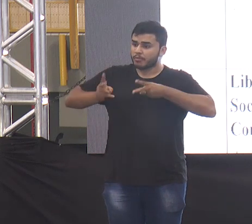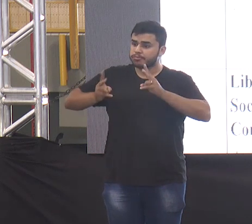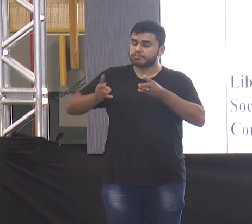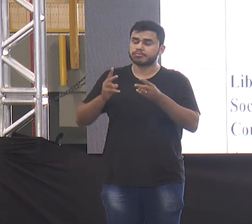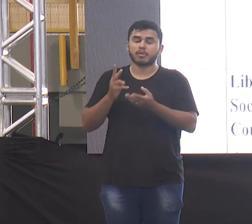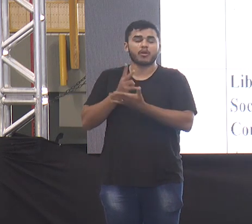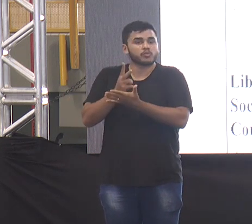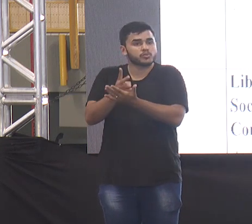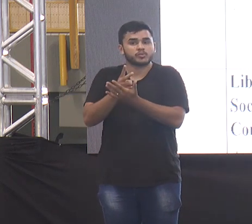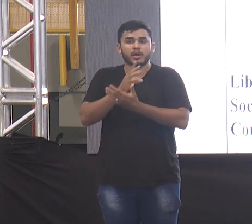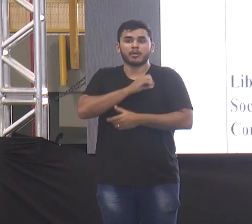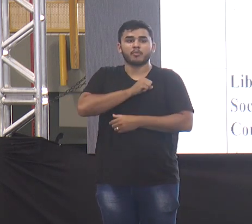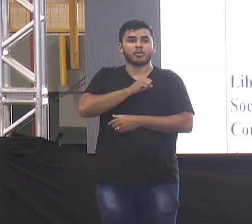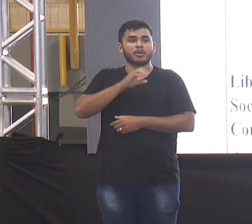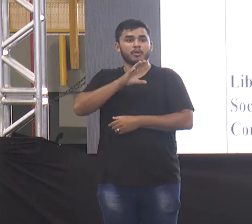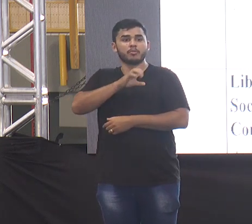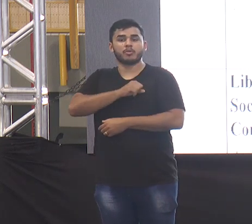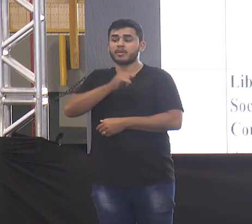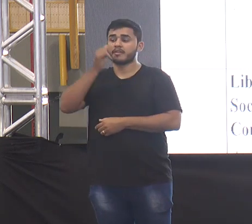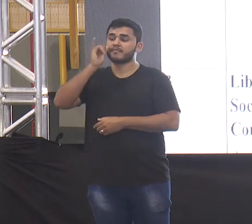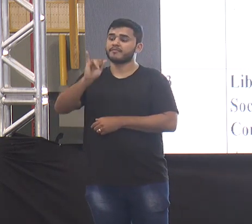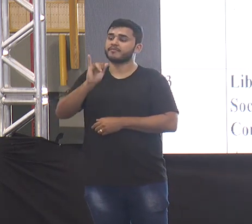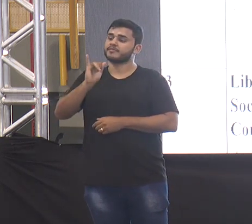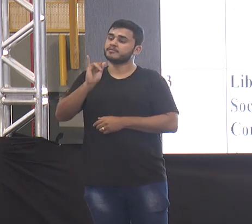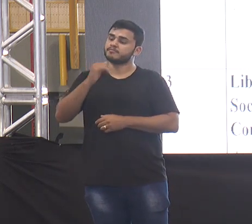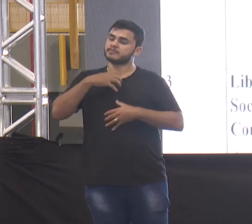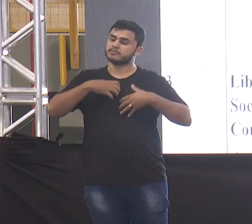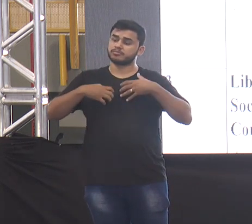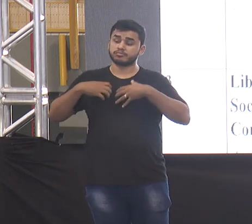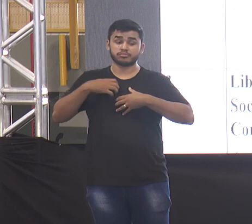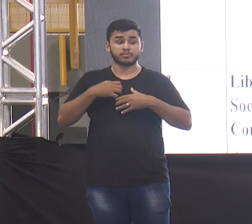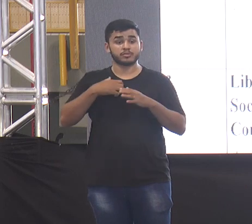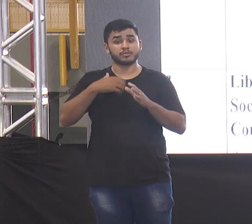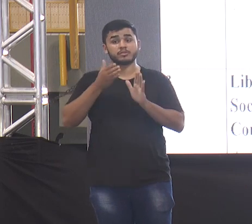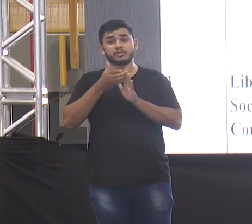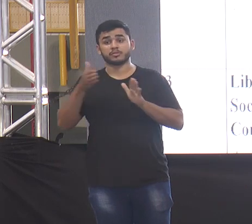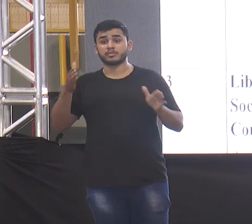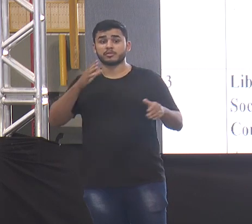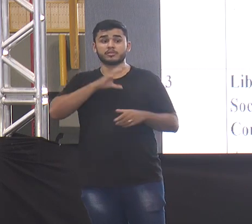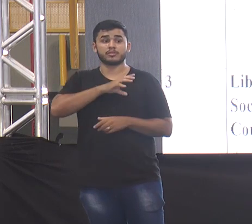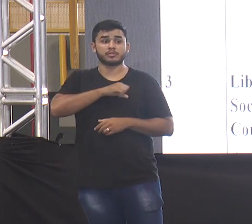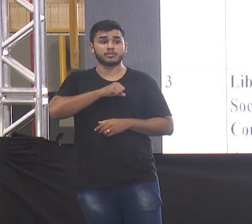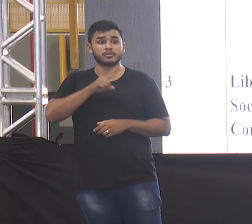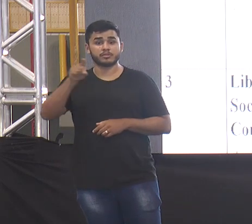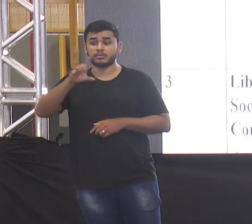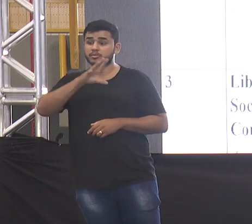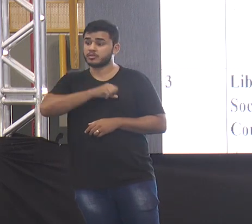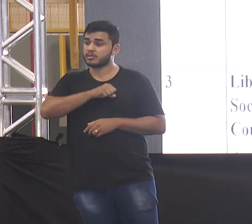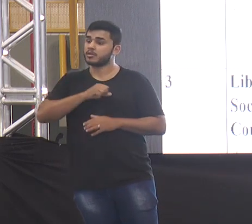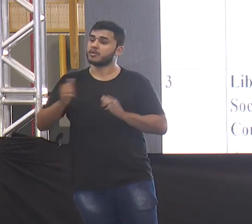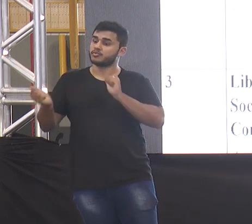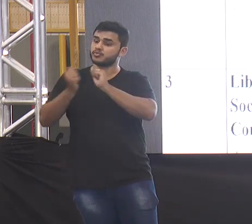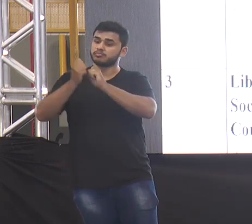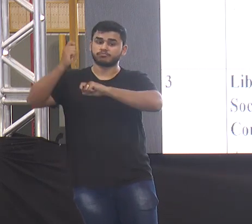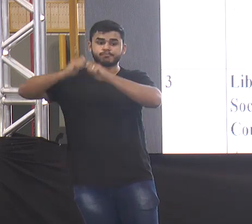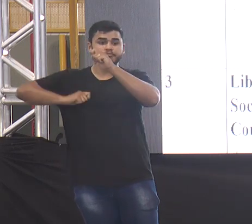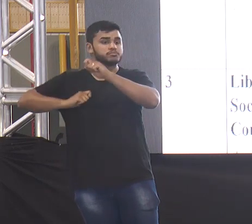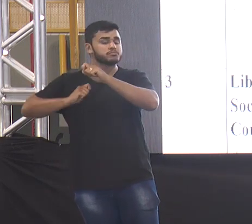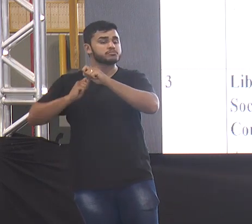puro. Terceira geração, amor erótico, eu amo, ela me ama, a gente vai se agarrar para comemorar.